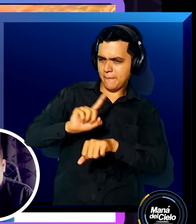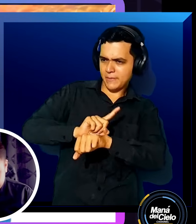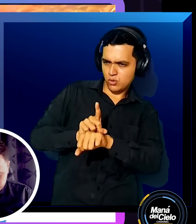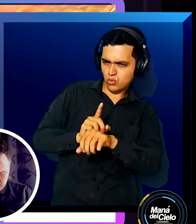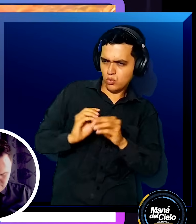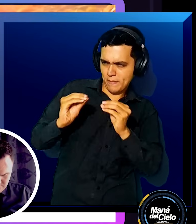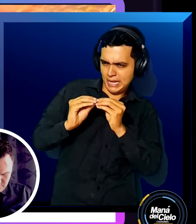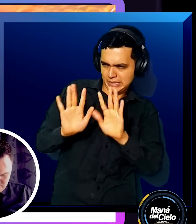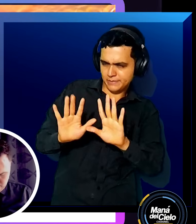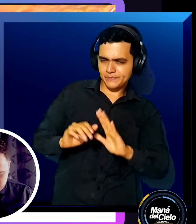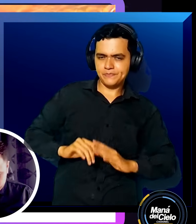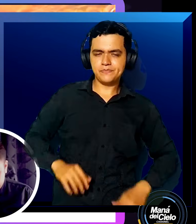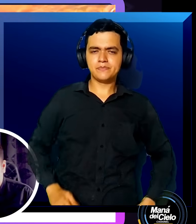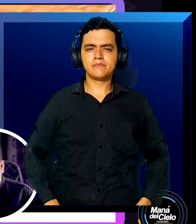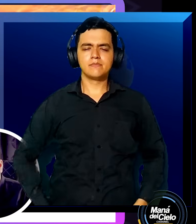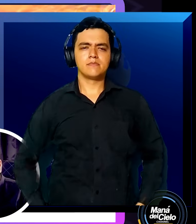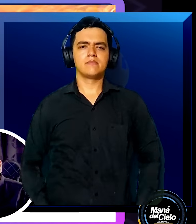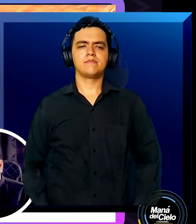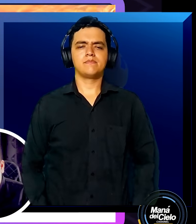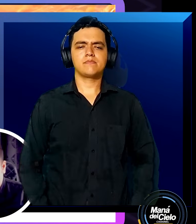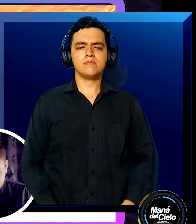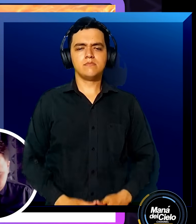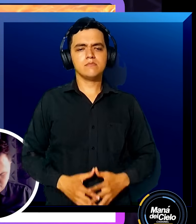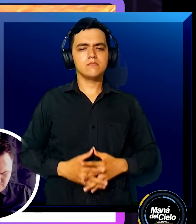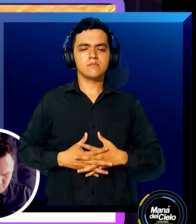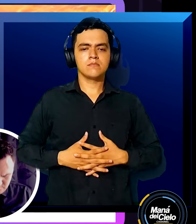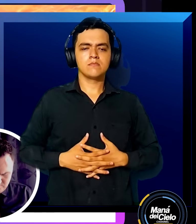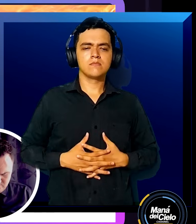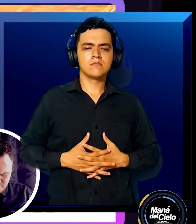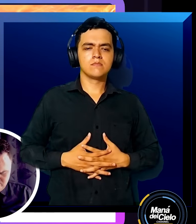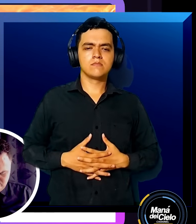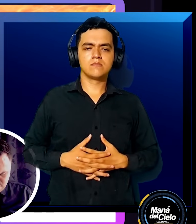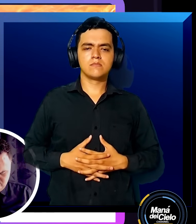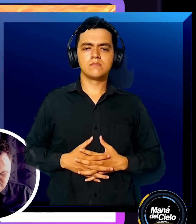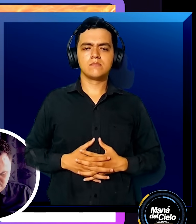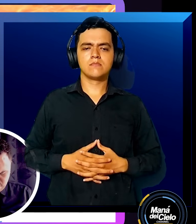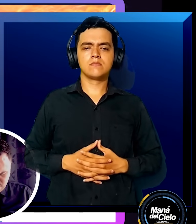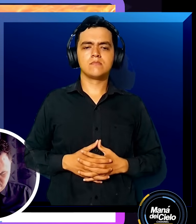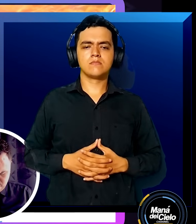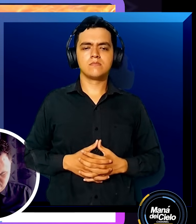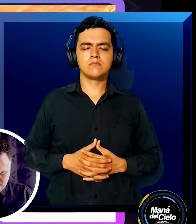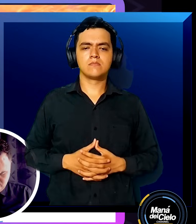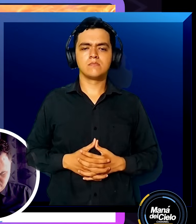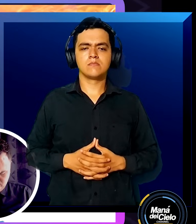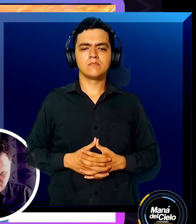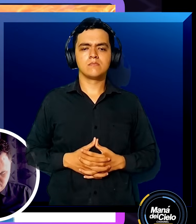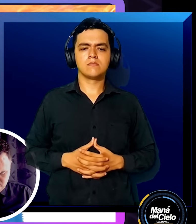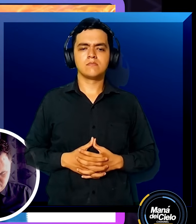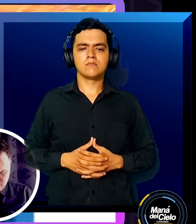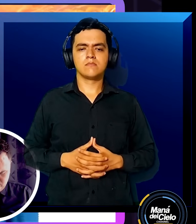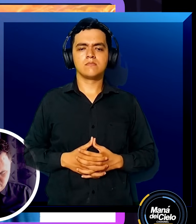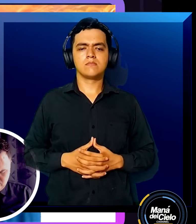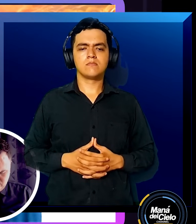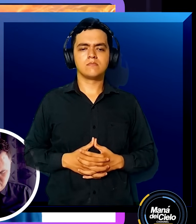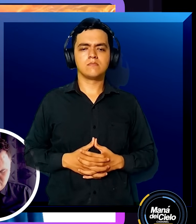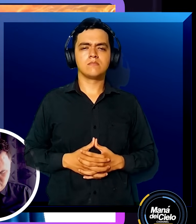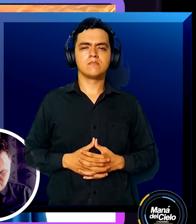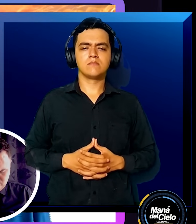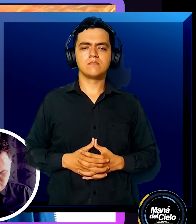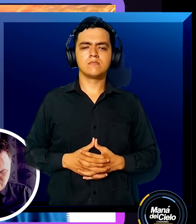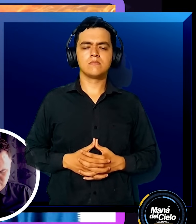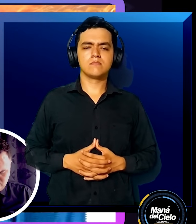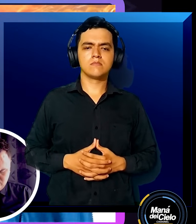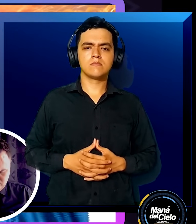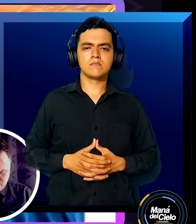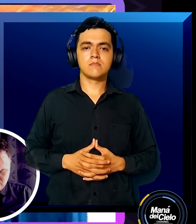mirarse entre ellos y a decir, uy, Pedro, de verdad, nosotros no sabemos orar. Ve al maestro cómo ora. ¡Ah! Con razón somos tan débiles, no sabemos orar. Oye,